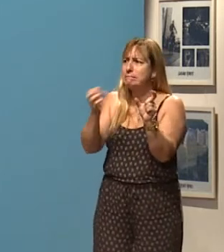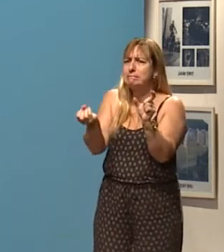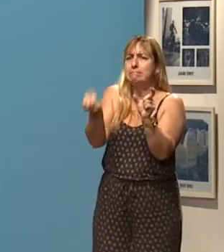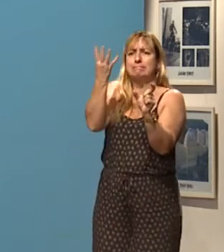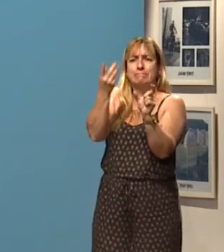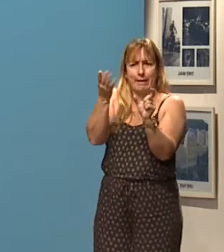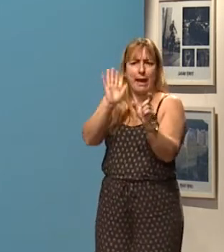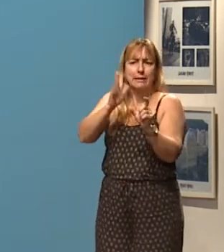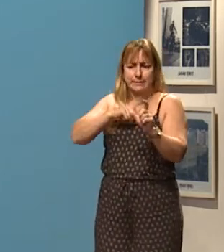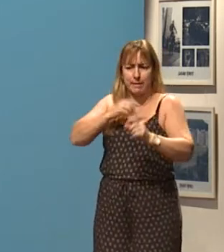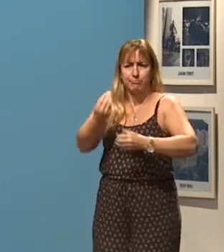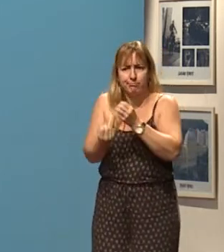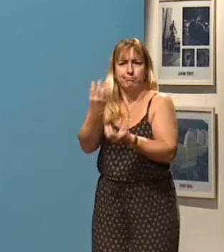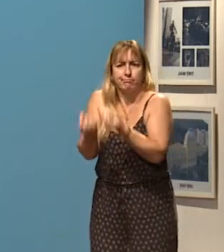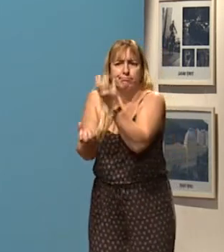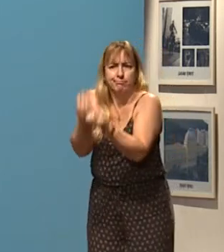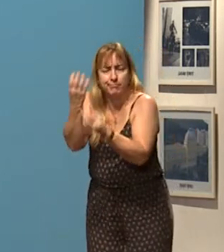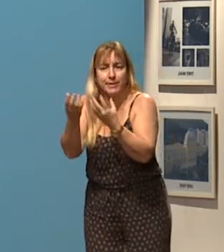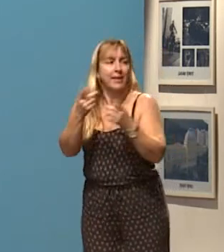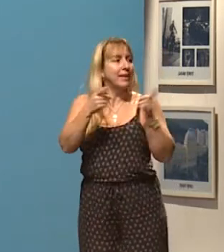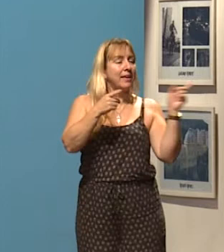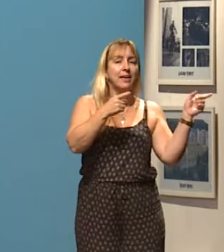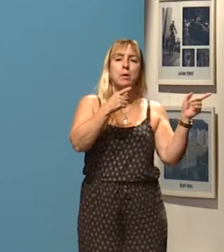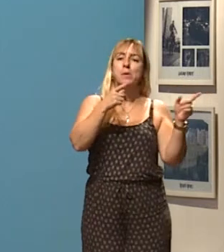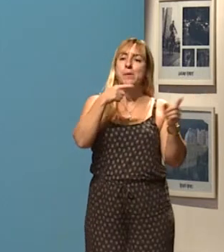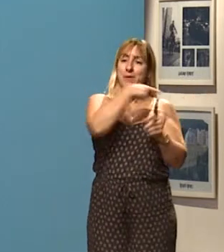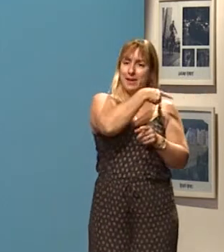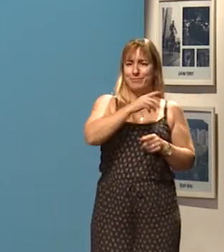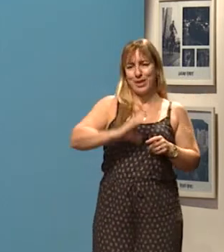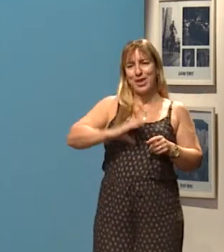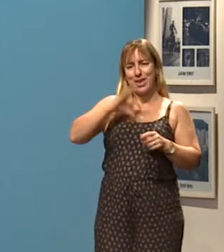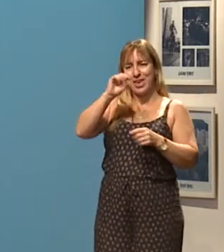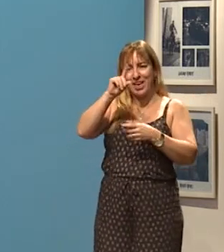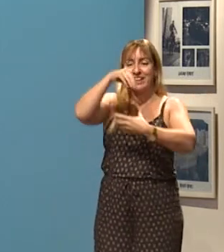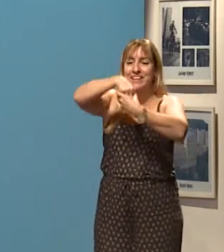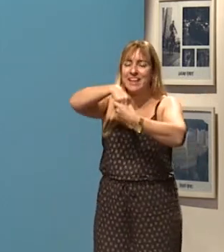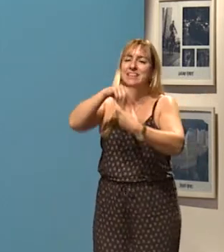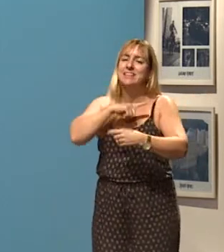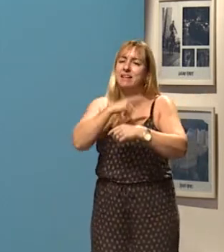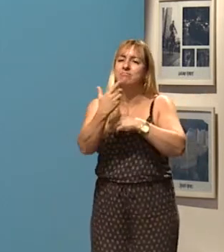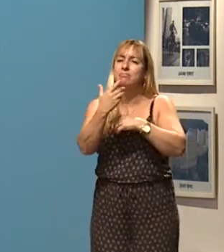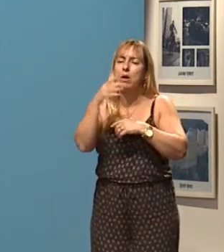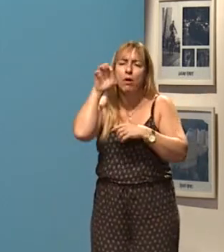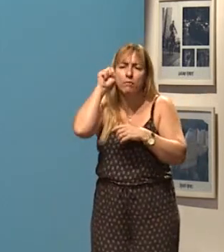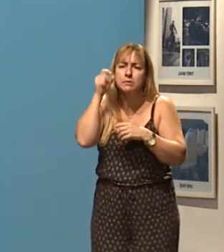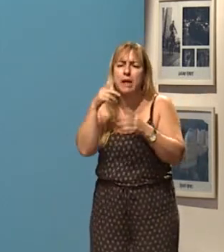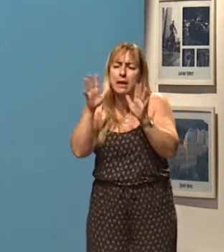palavras, alguns termos que não são conhecidos, que surgem na sociedade. E a Aline, ela é